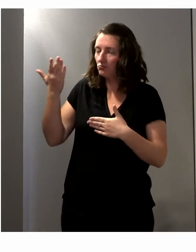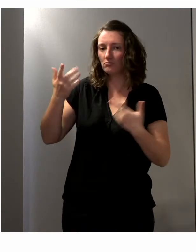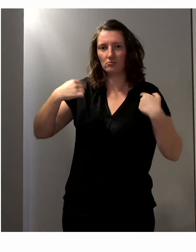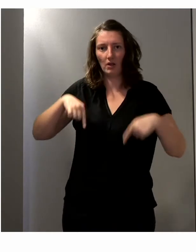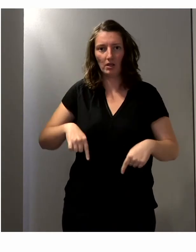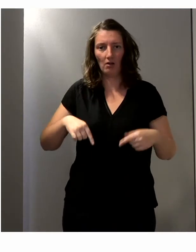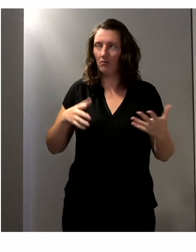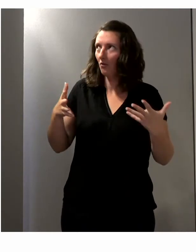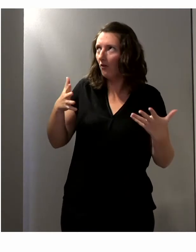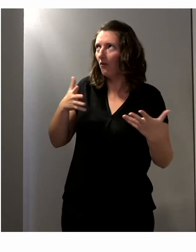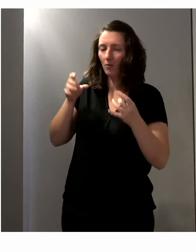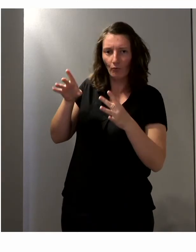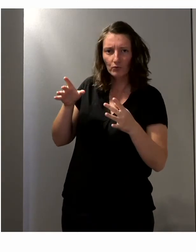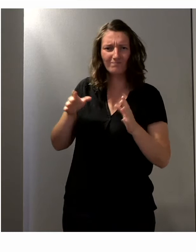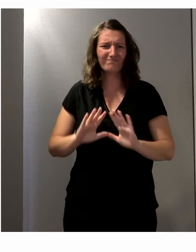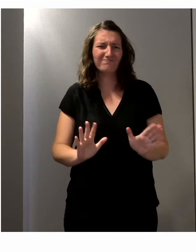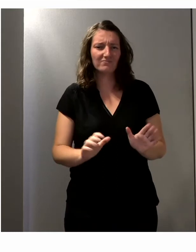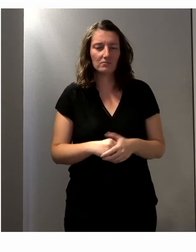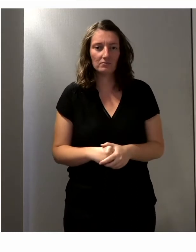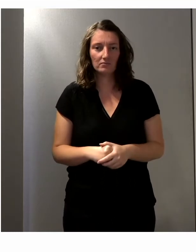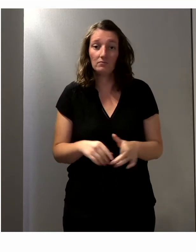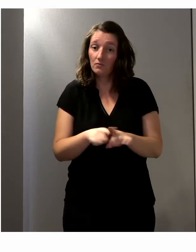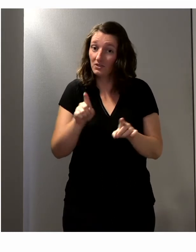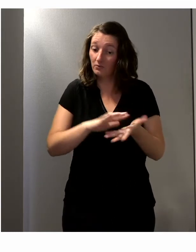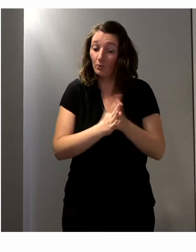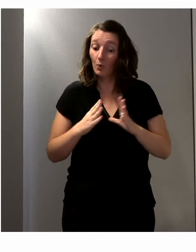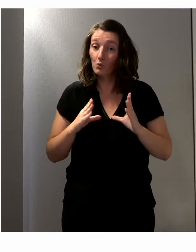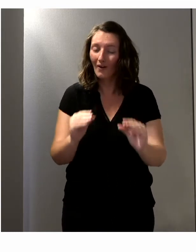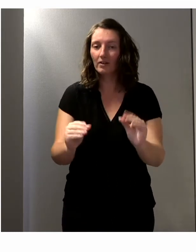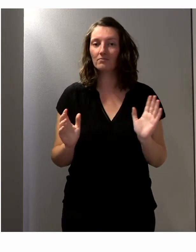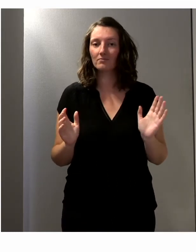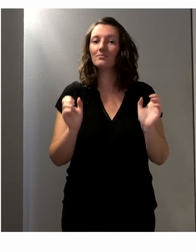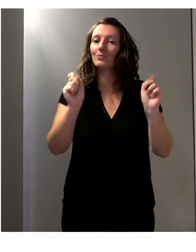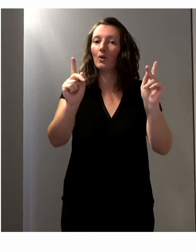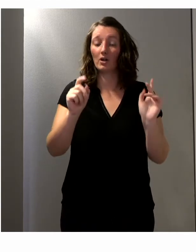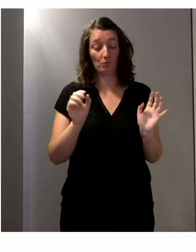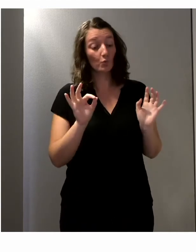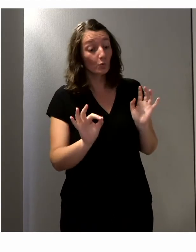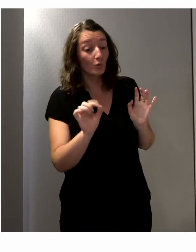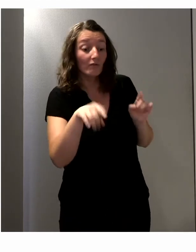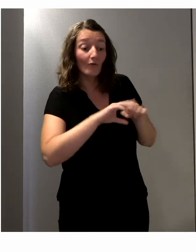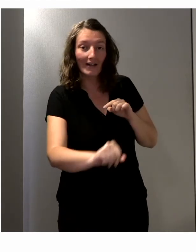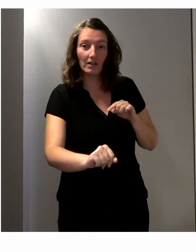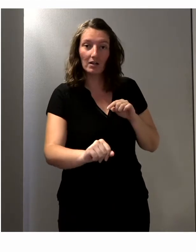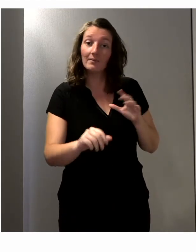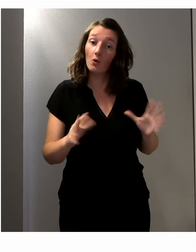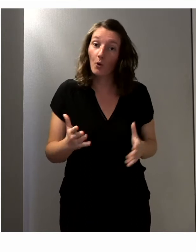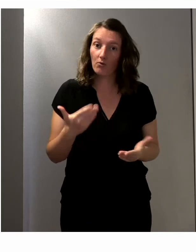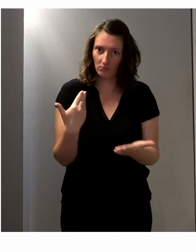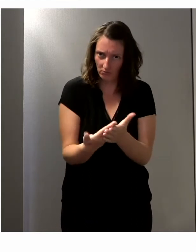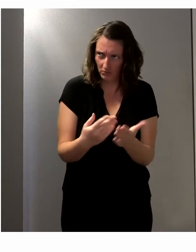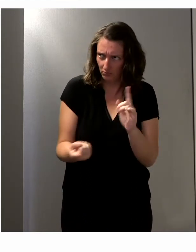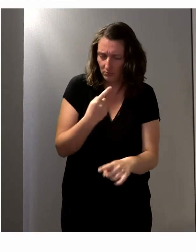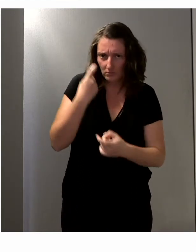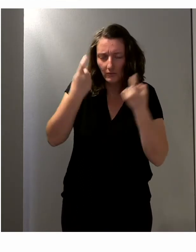être concret. Il ne suffit pas de dire qu'il faut déconjugaliser. Il faut aussi voir comment on va le faire. Deuxième recommandation, la